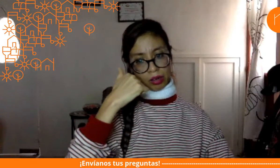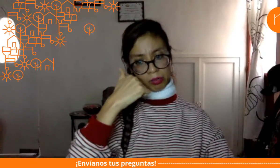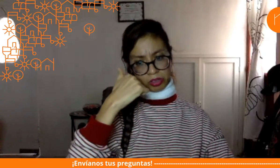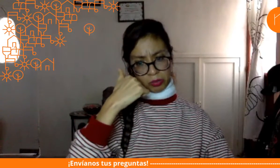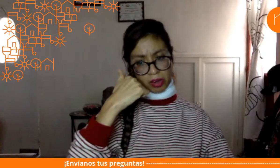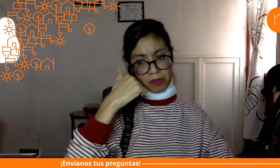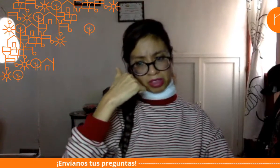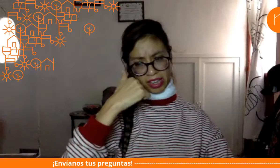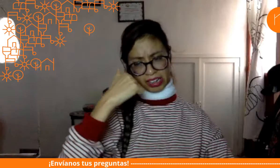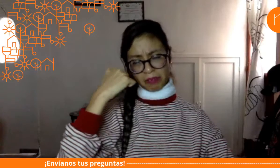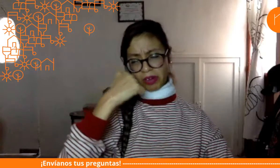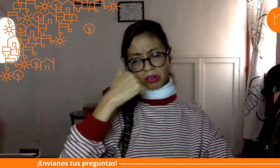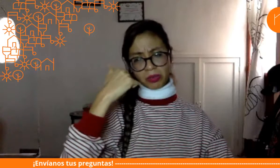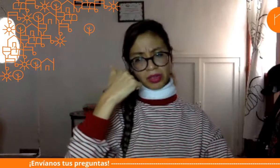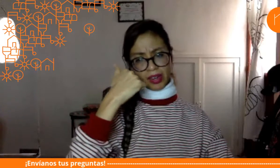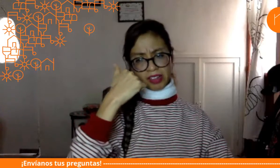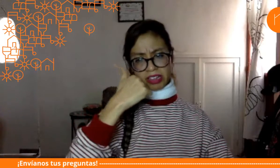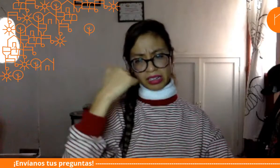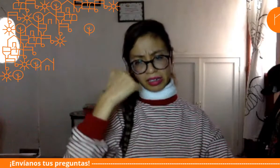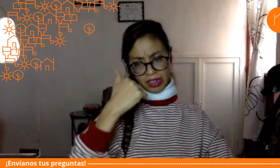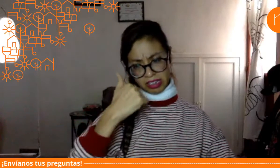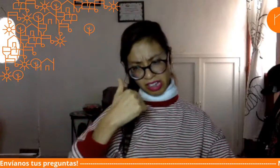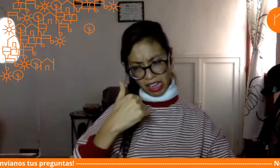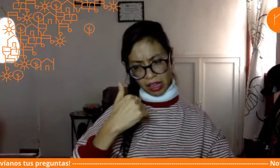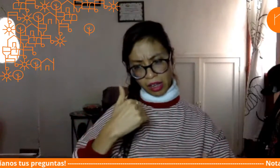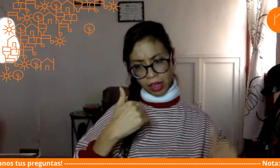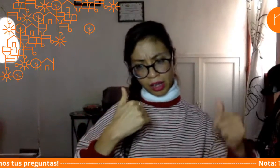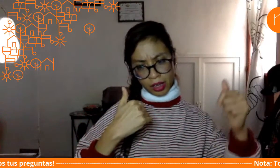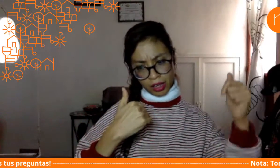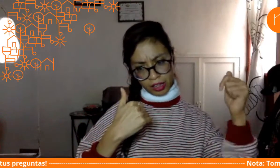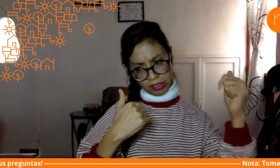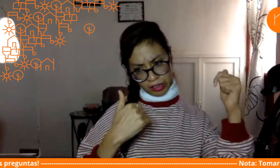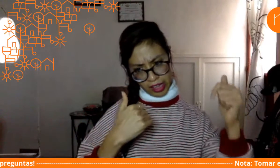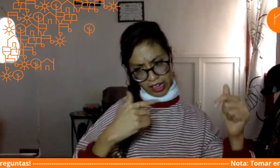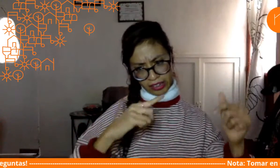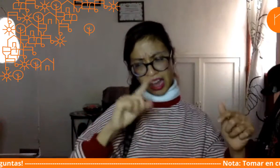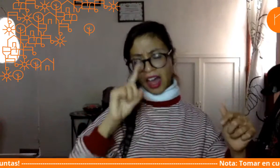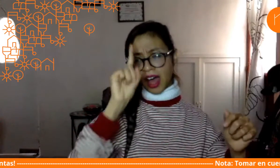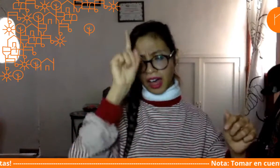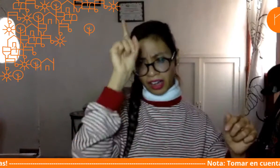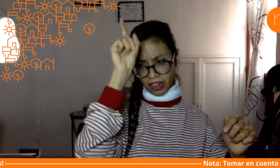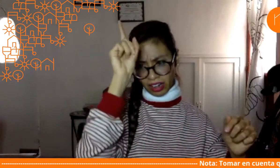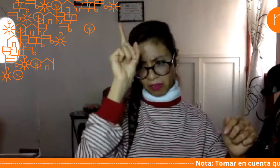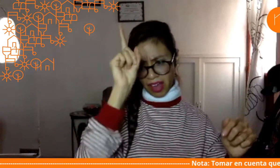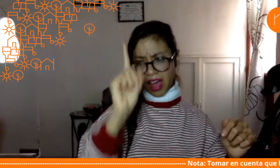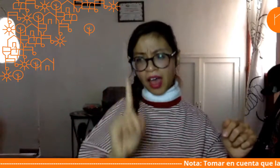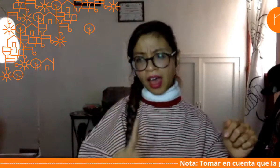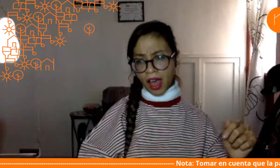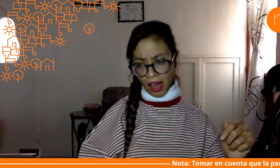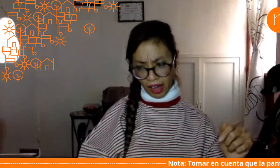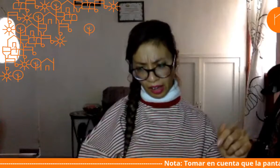como si fuera mi izquierda, pero es mi derecha, derecha, izquierda, arriba,